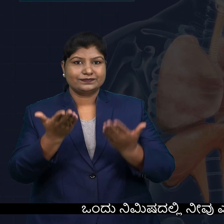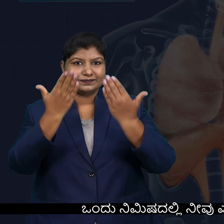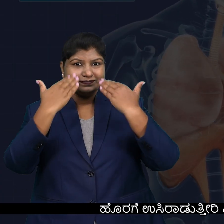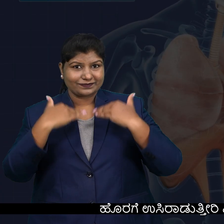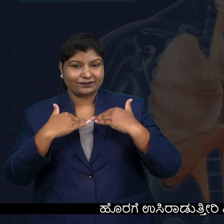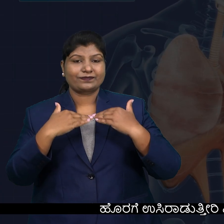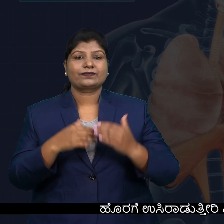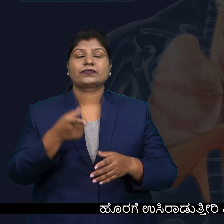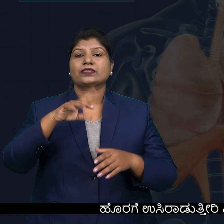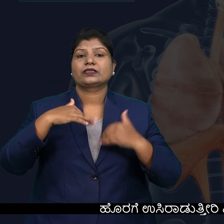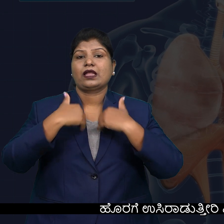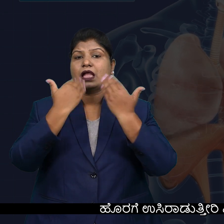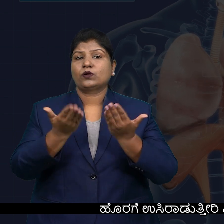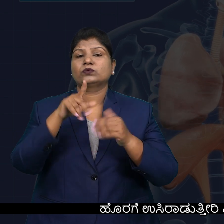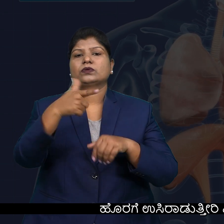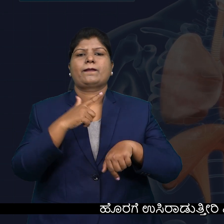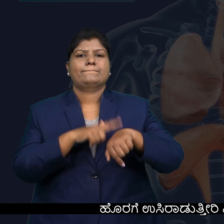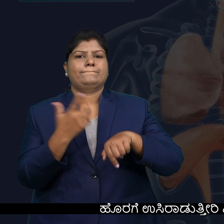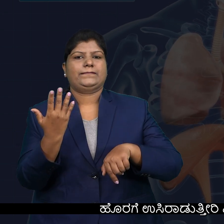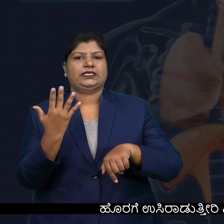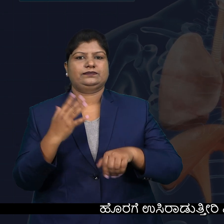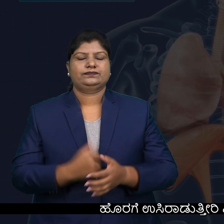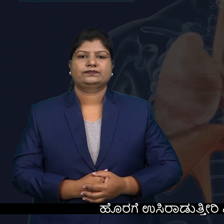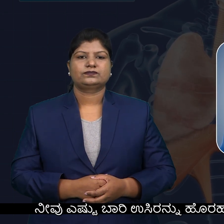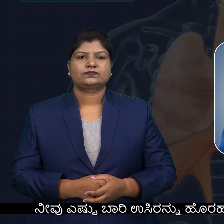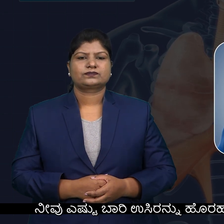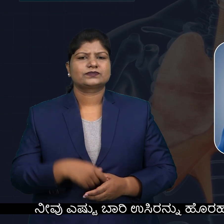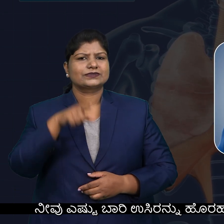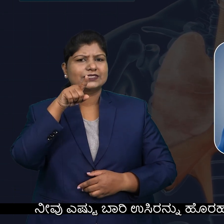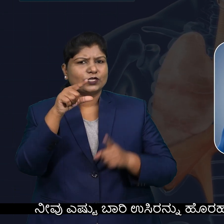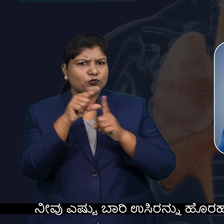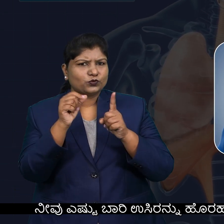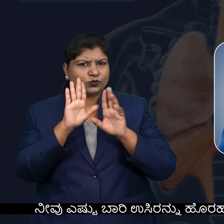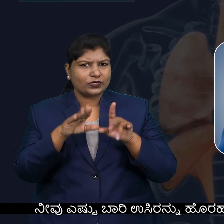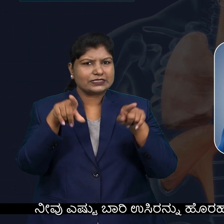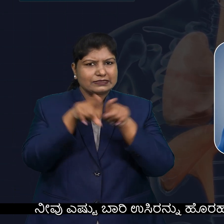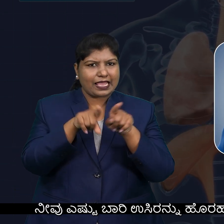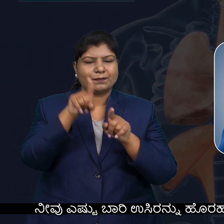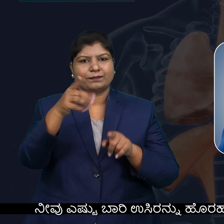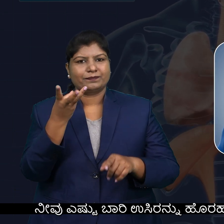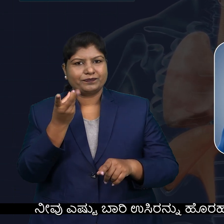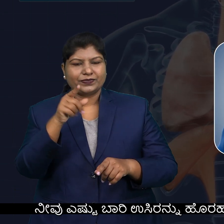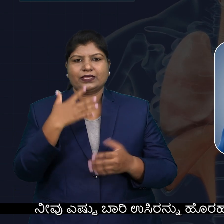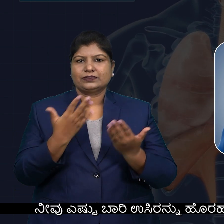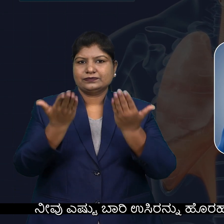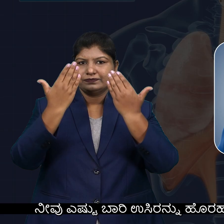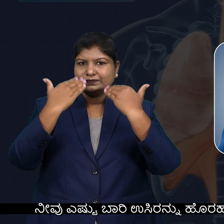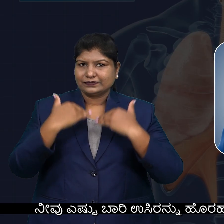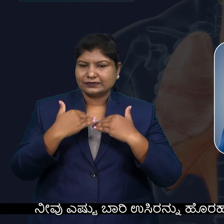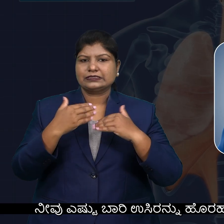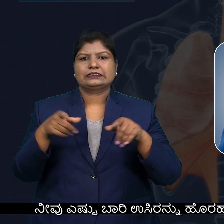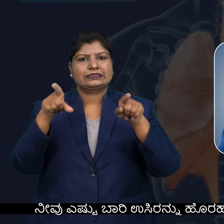ಮತ್ತು ಹೊರಗೆ ಉಸಿರಾಡುತ್ತೀರಿ ಎಂಬುದನ್ನು ಕಂಡುಹಿಡಿಯಿರಿ. ನೀವು ಎಷ್ಟು ಬಾರಿ ಉಸಿರನ್ನು ಹೊರಹಾಕುತ್ತೀರೋ ಅಷ್ಟೇ